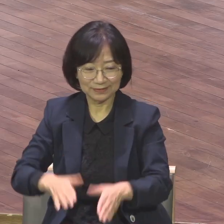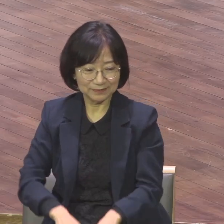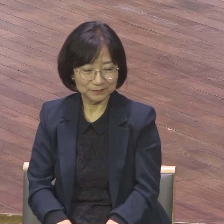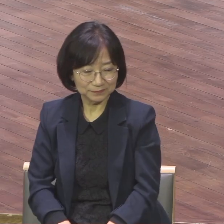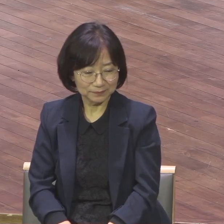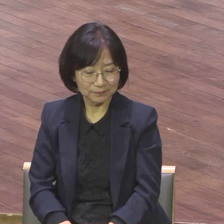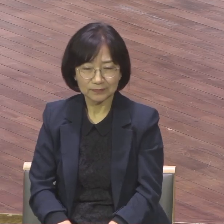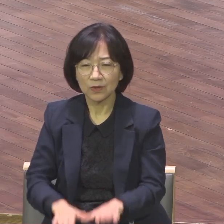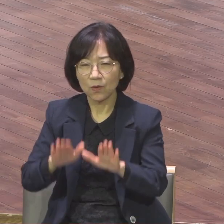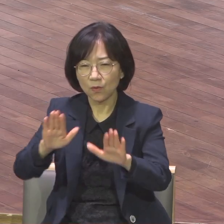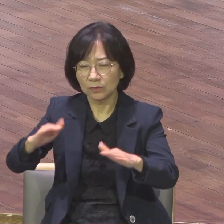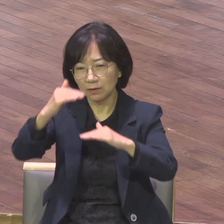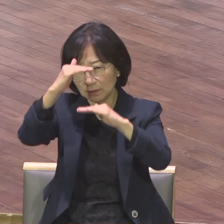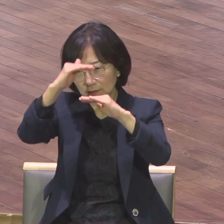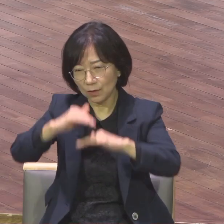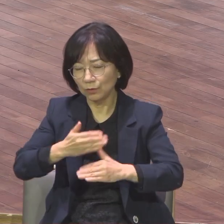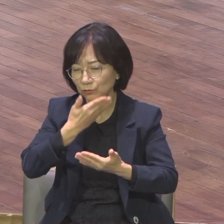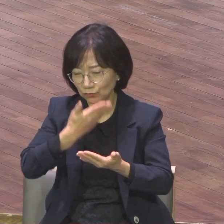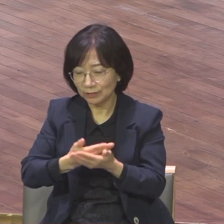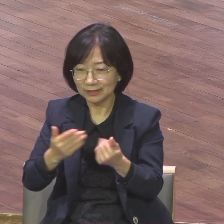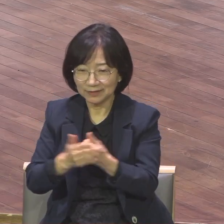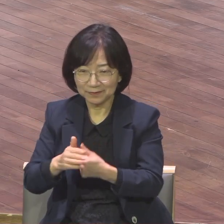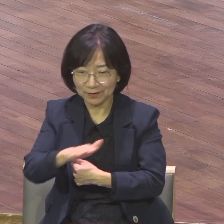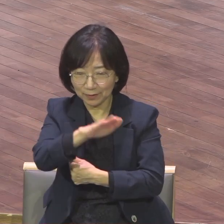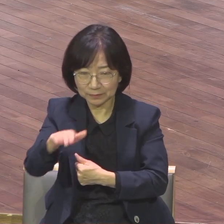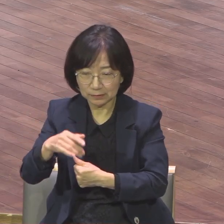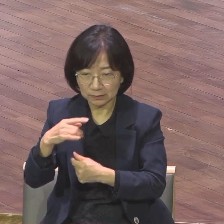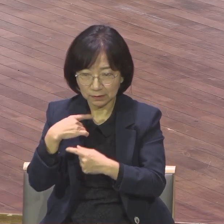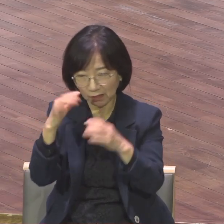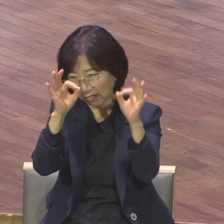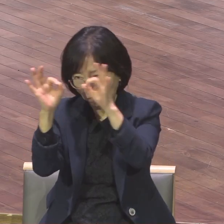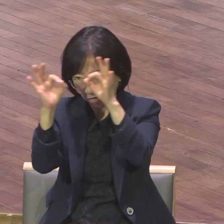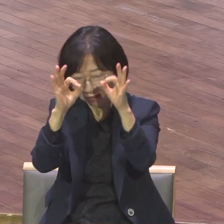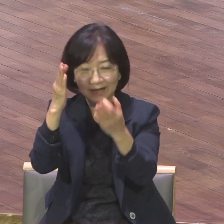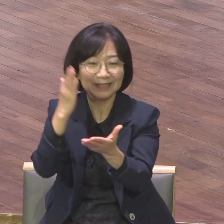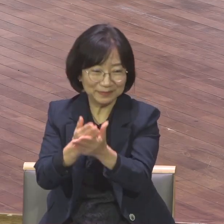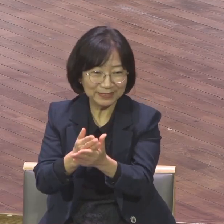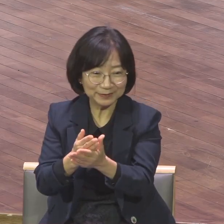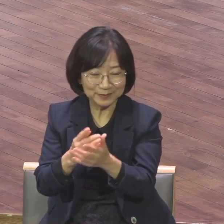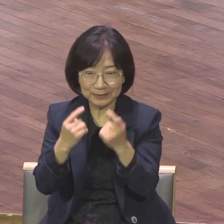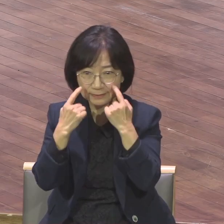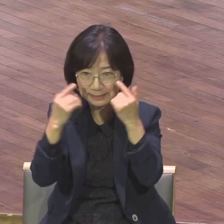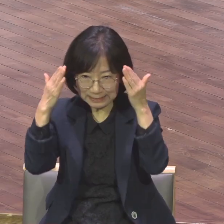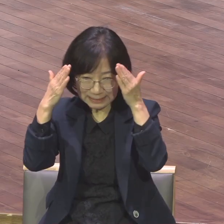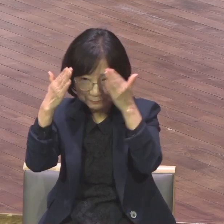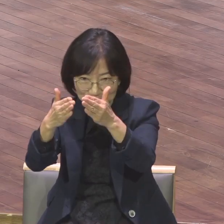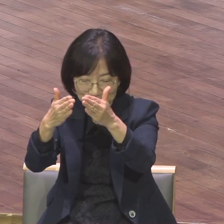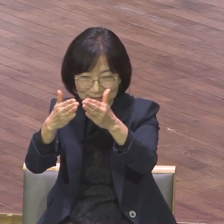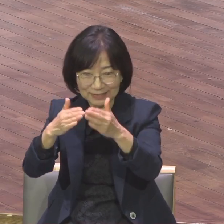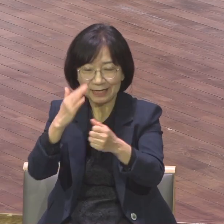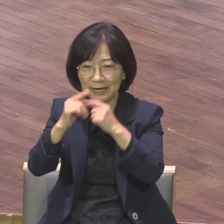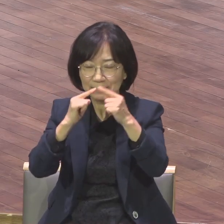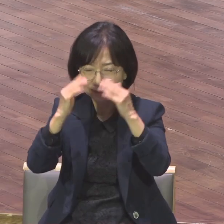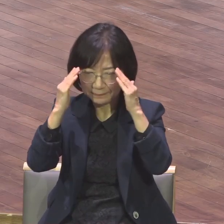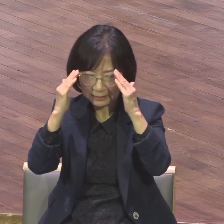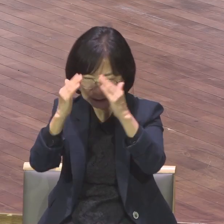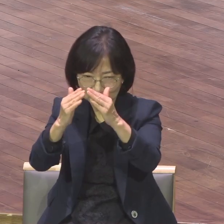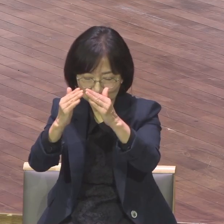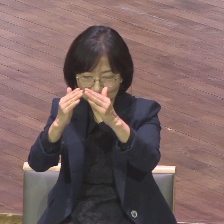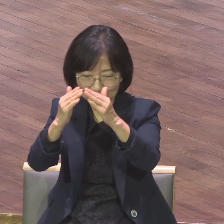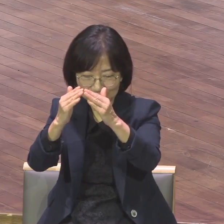말씀 굉장히 중요하니까 집중해서 여러분이 딴 생각하지 마시고 말씀만 듣는